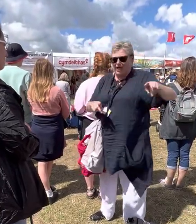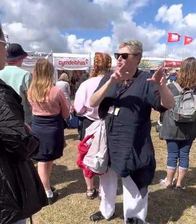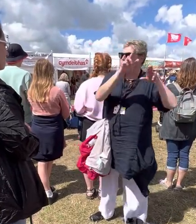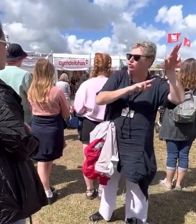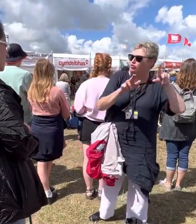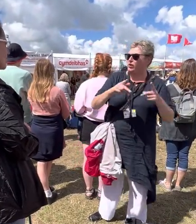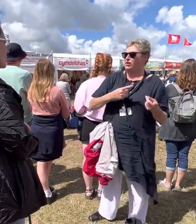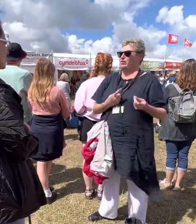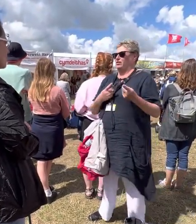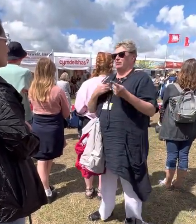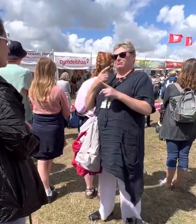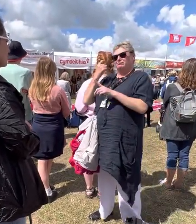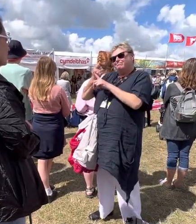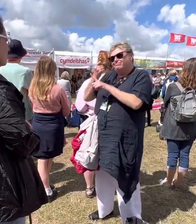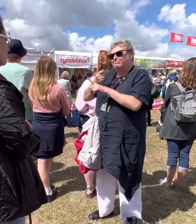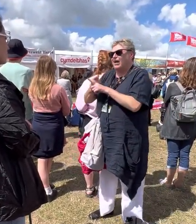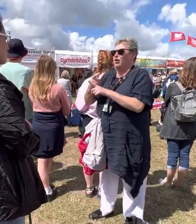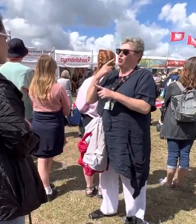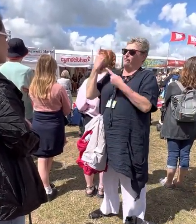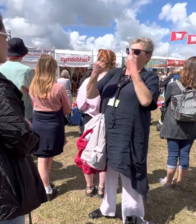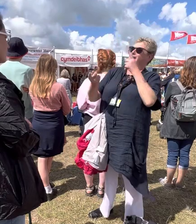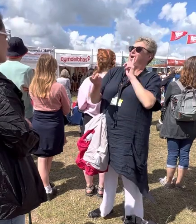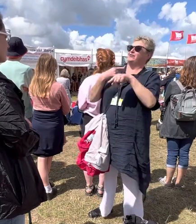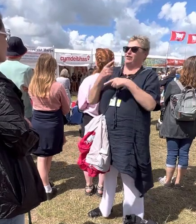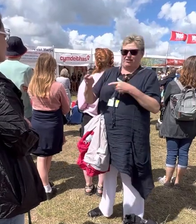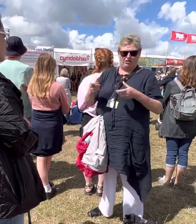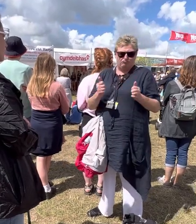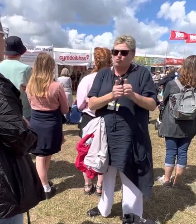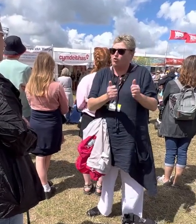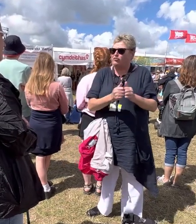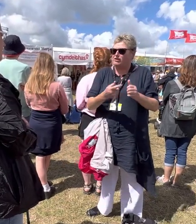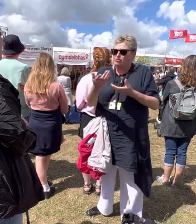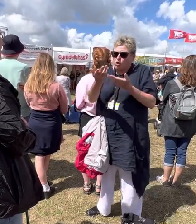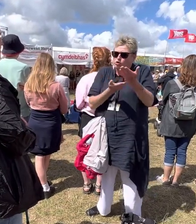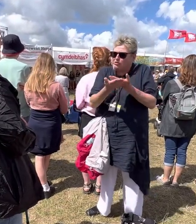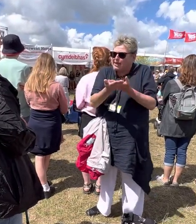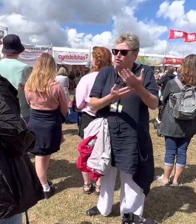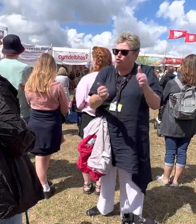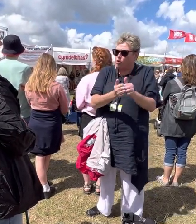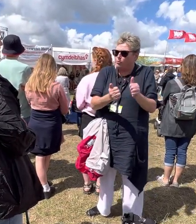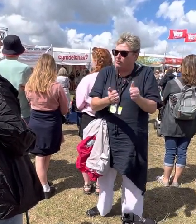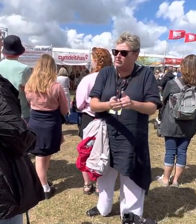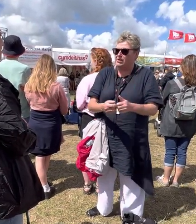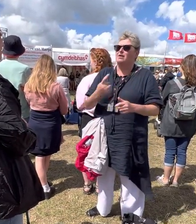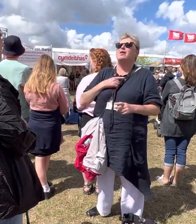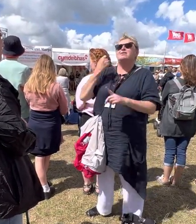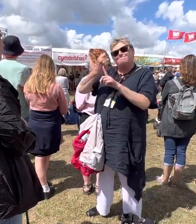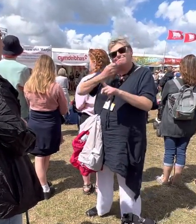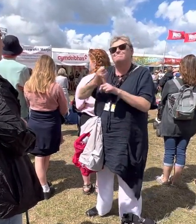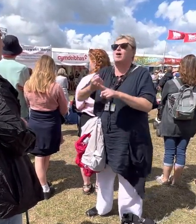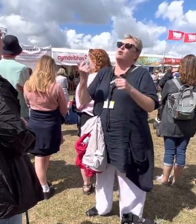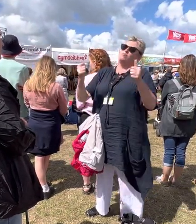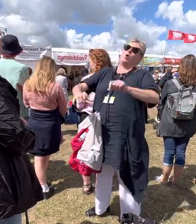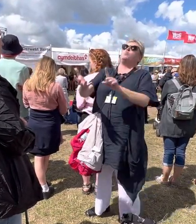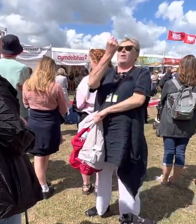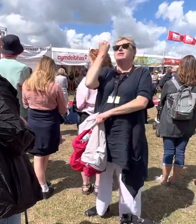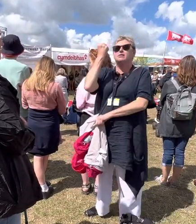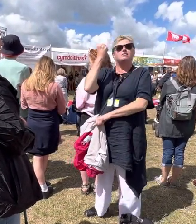am gyflwyno ymatebion i'r dogfennau ymgynghorol gwahanol. Mae ymgyrchu'n llwyddo.